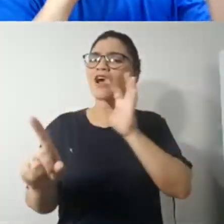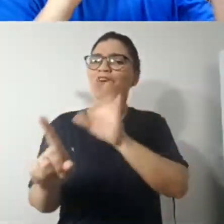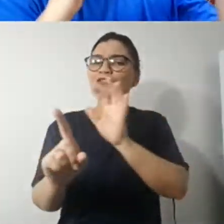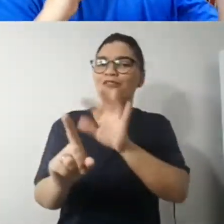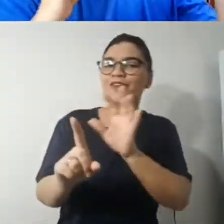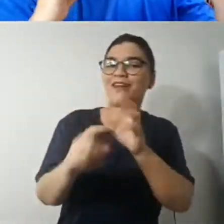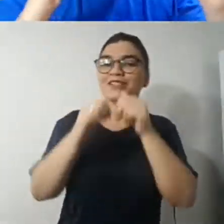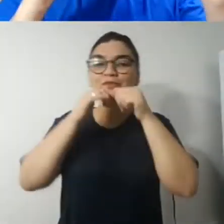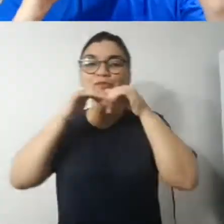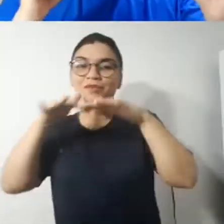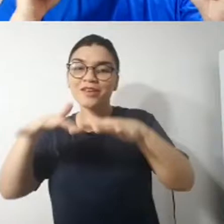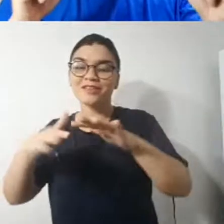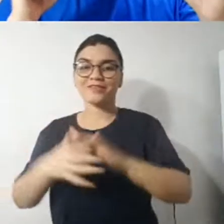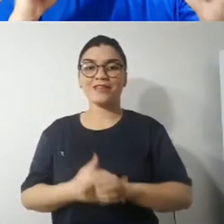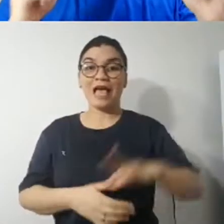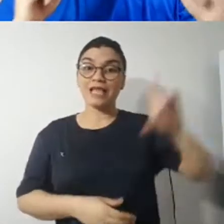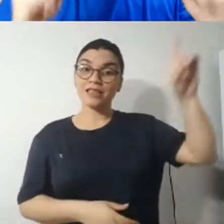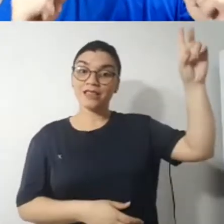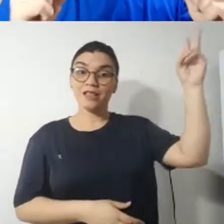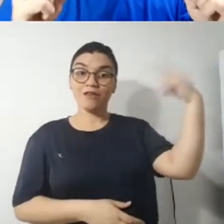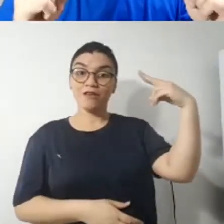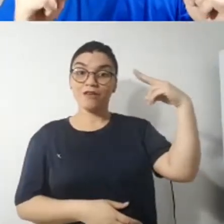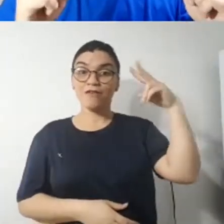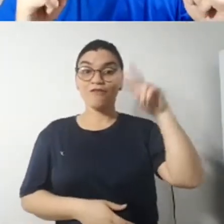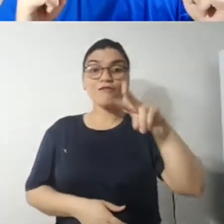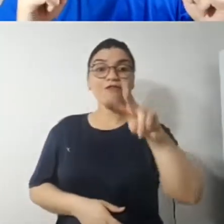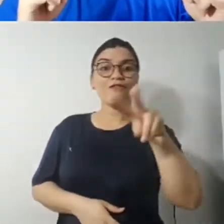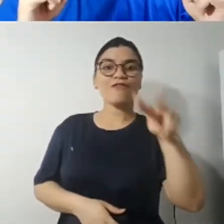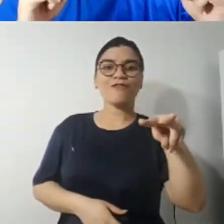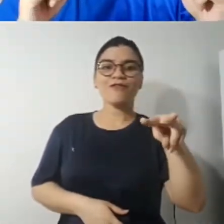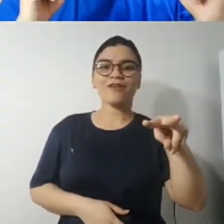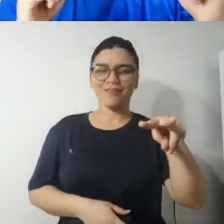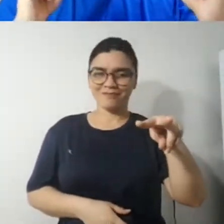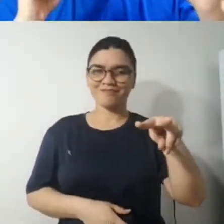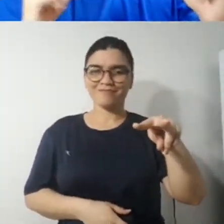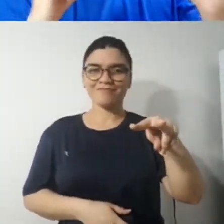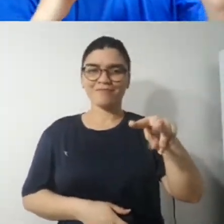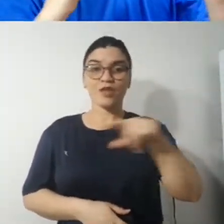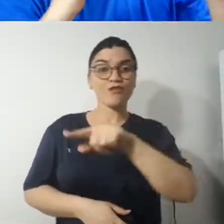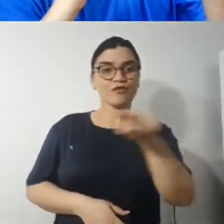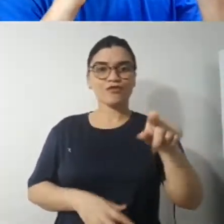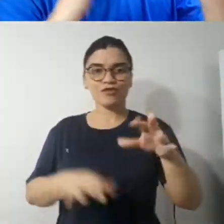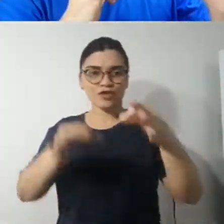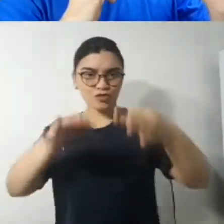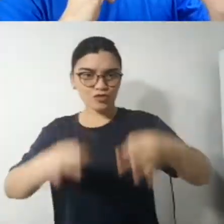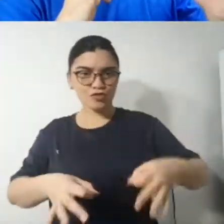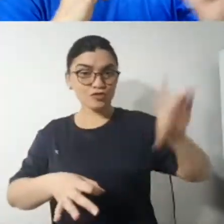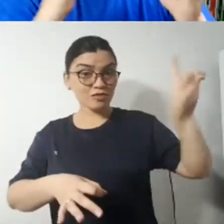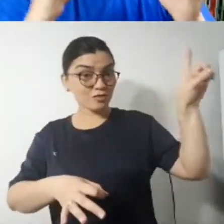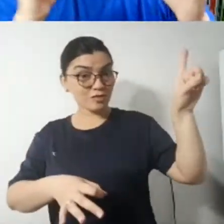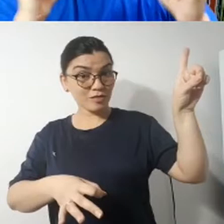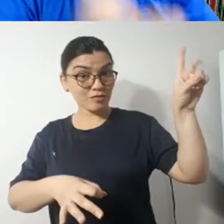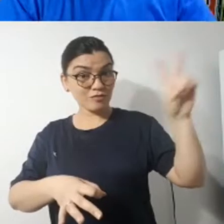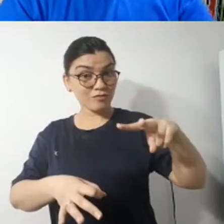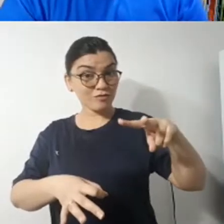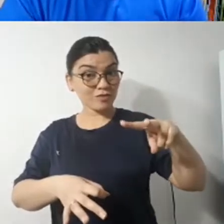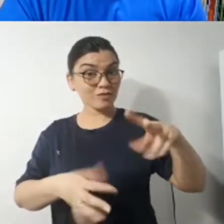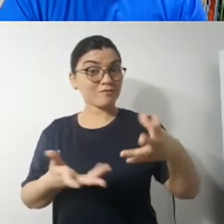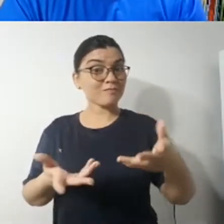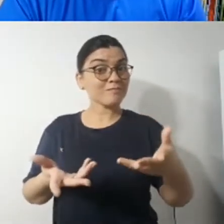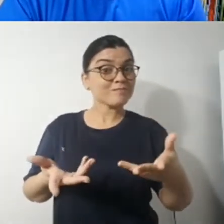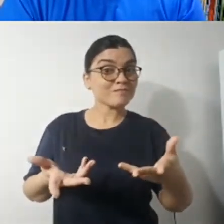do Senhor repousam sobre os justos. E se você quiser viver uma vida feliz, viva para a glória de